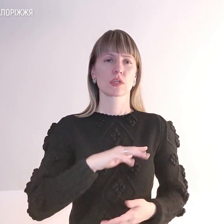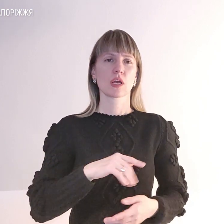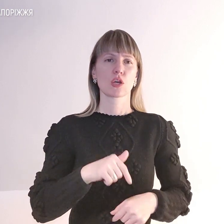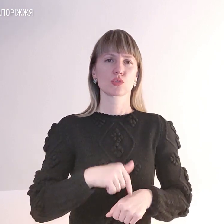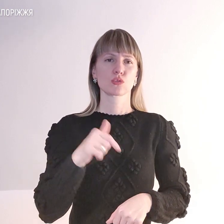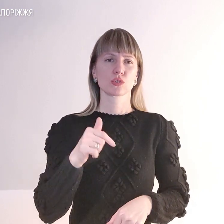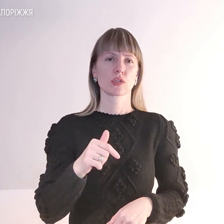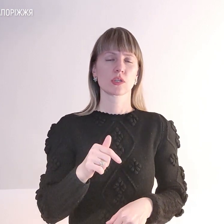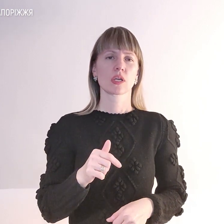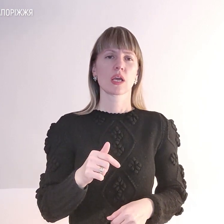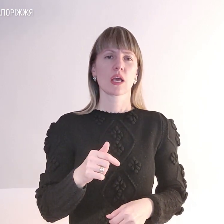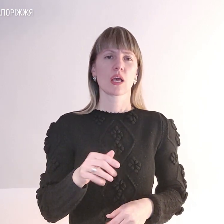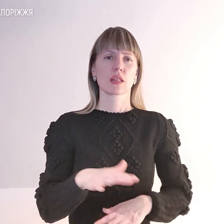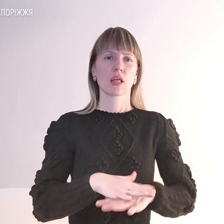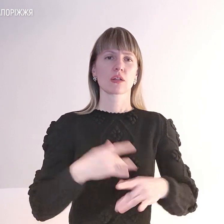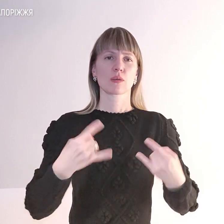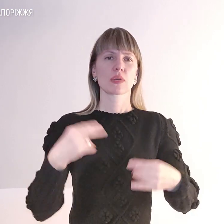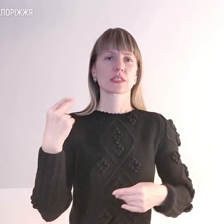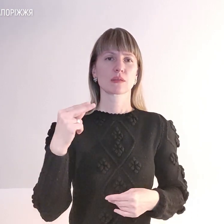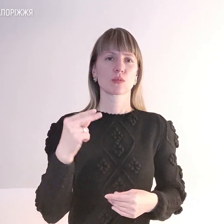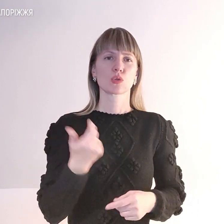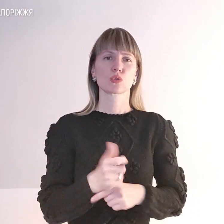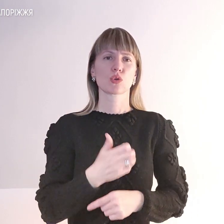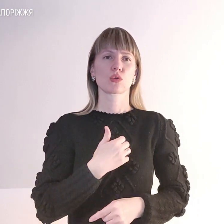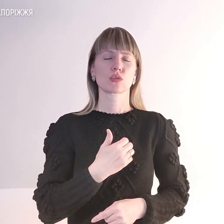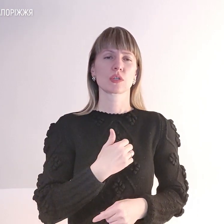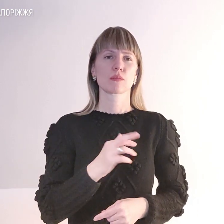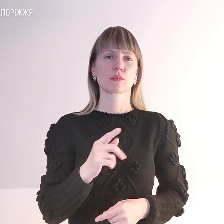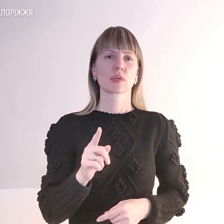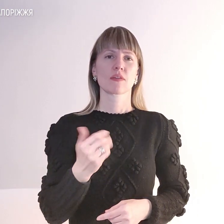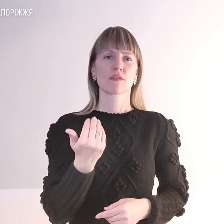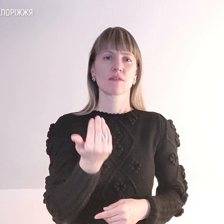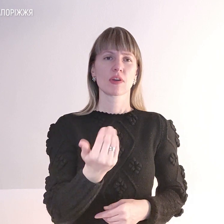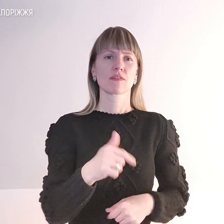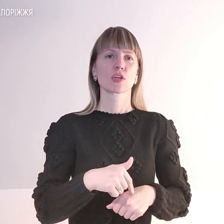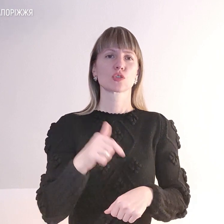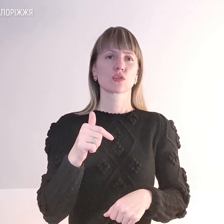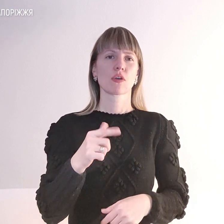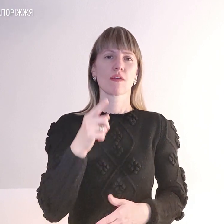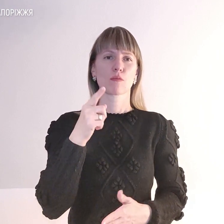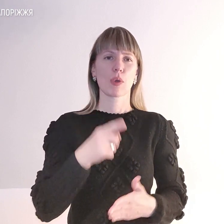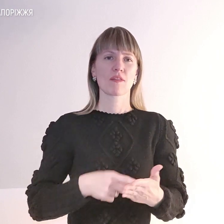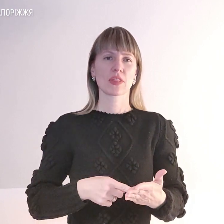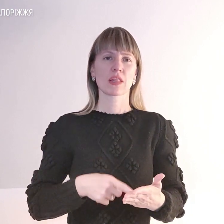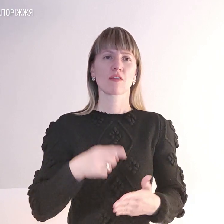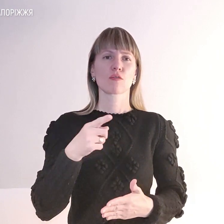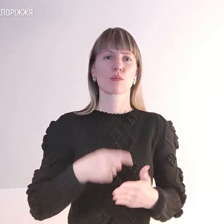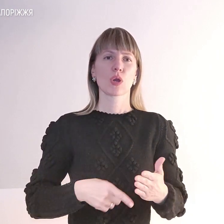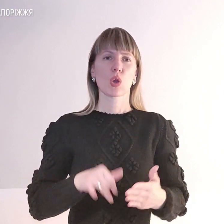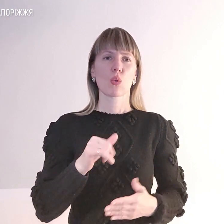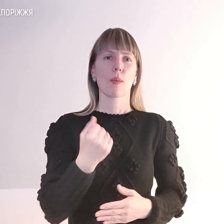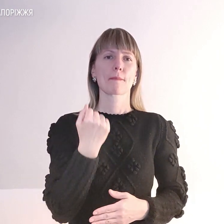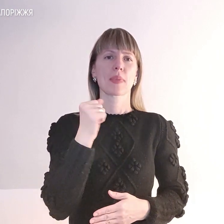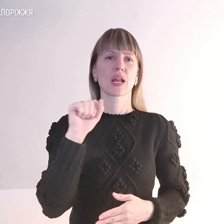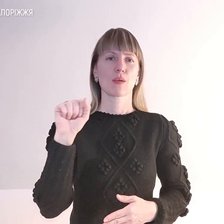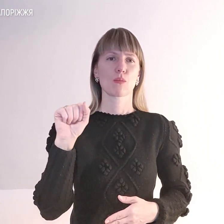відчуваєте. Суспільному Запоріжжю дуже хотілося б, аби ви відчували впевненість. Впевненість у перемогу